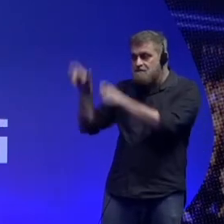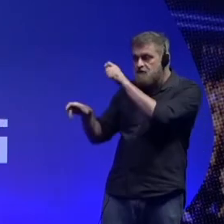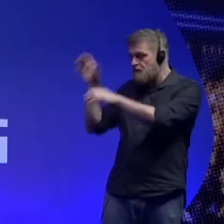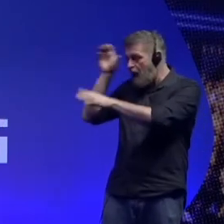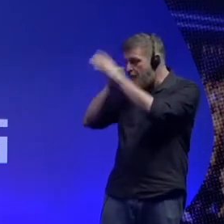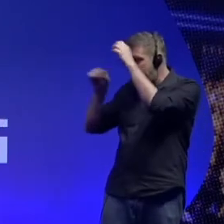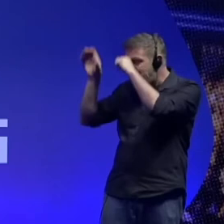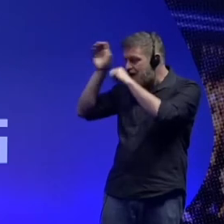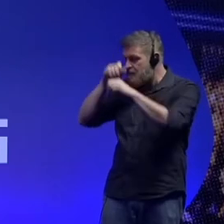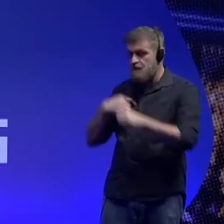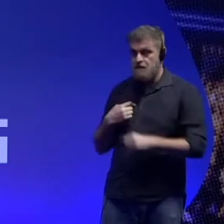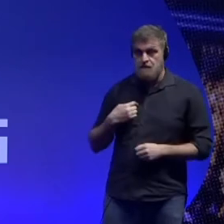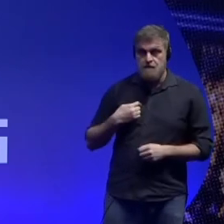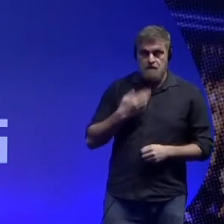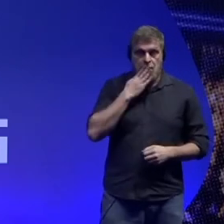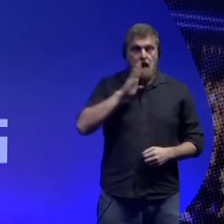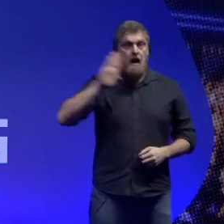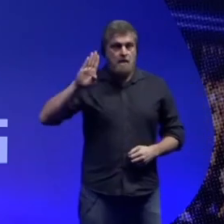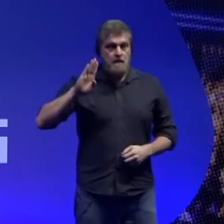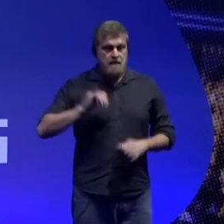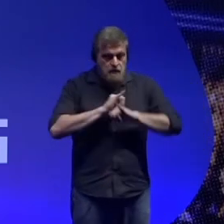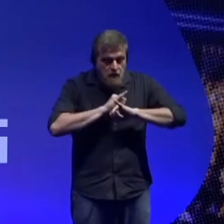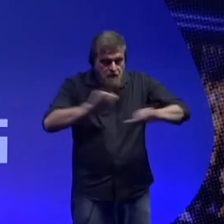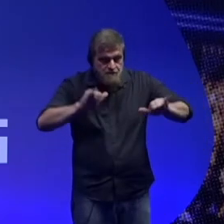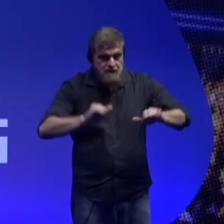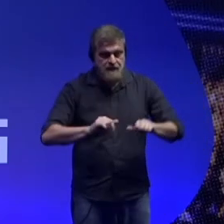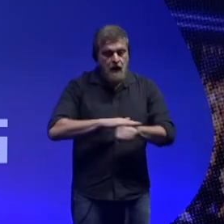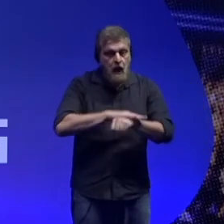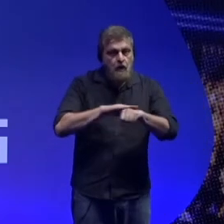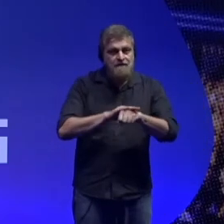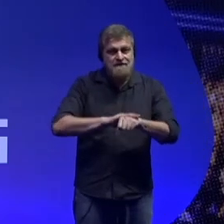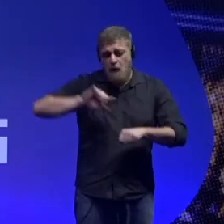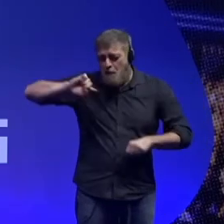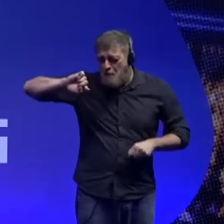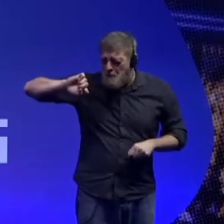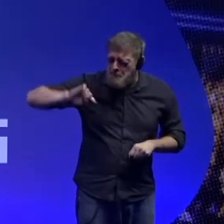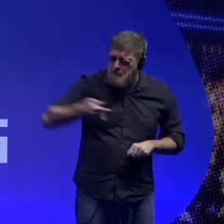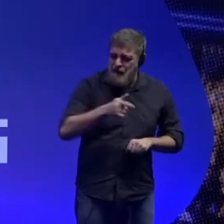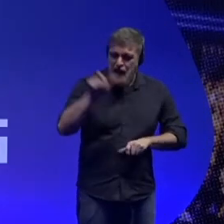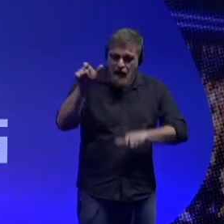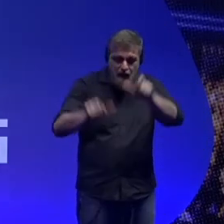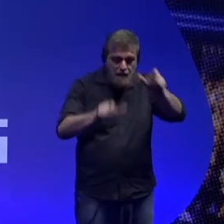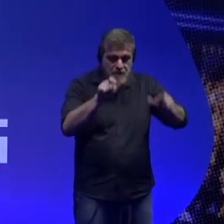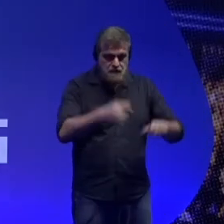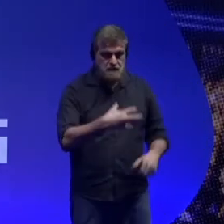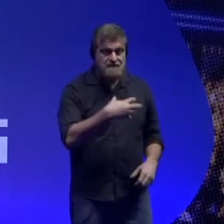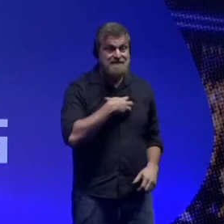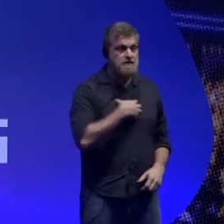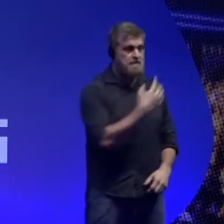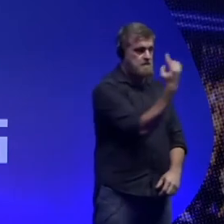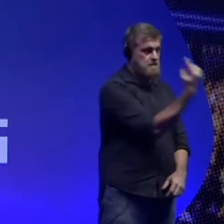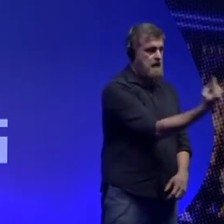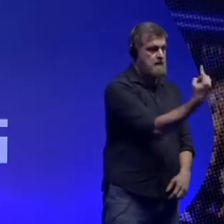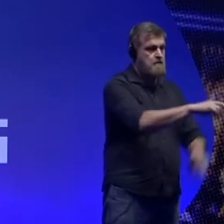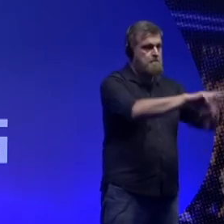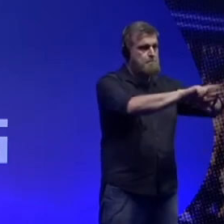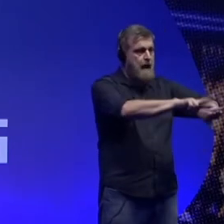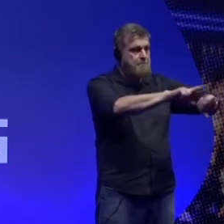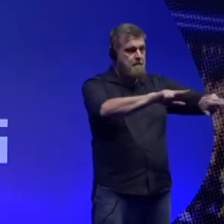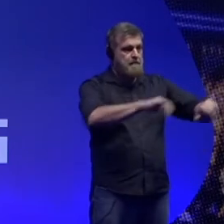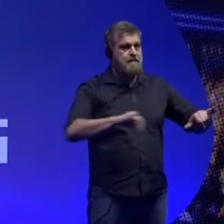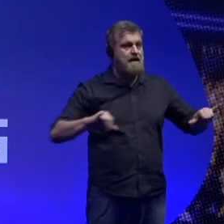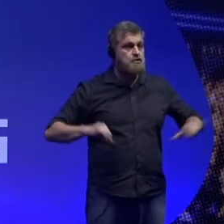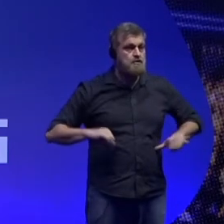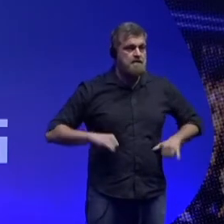gente, eu garanto para vocês, depois de ter falado com milhares de pessoas, o sentimento de cada um é diferente. As dores